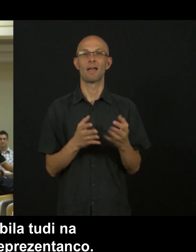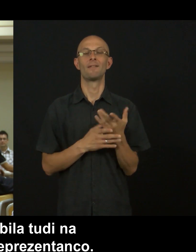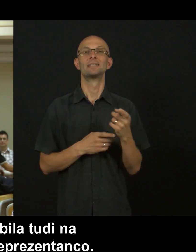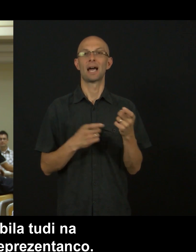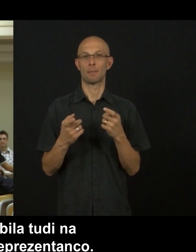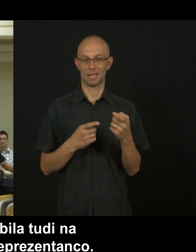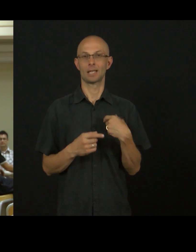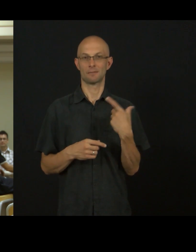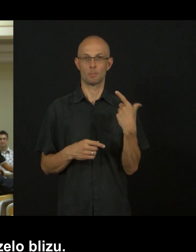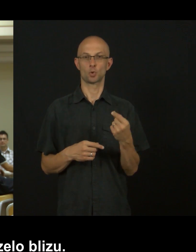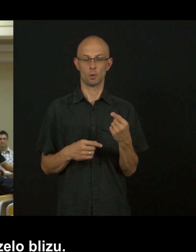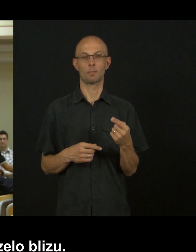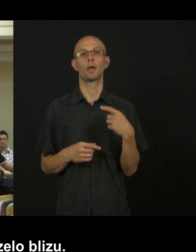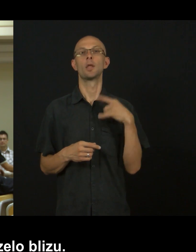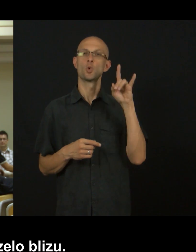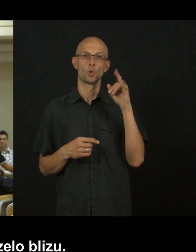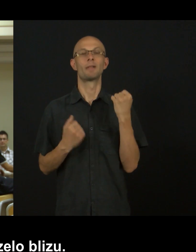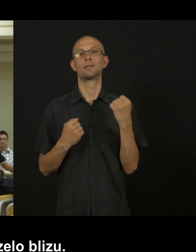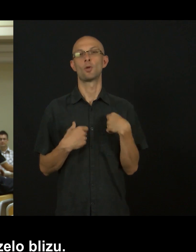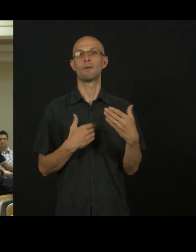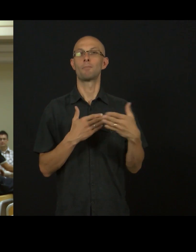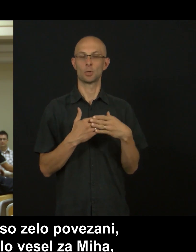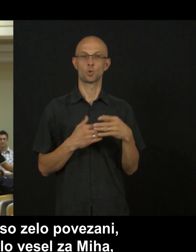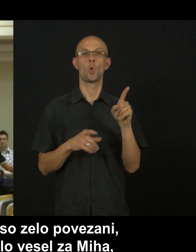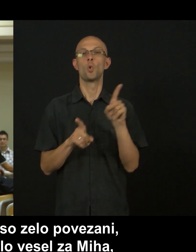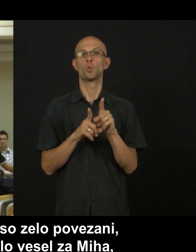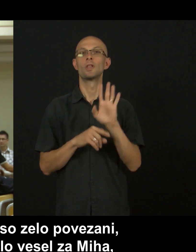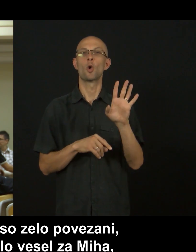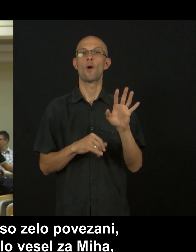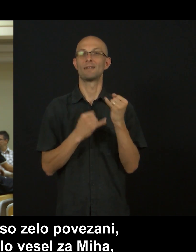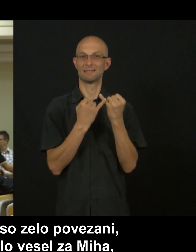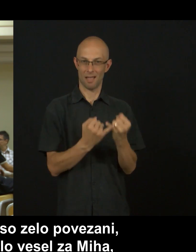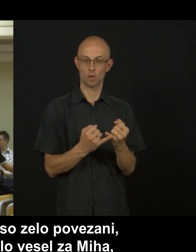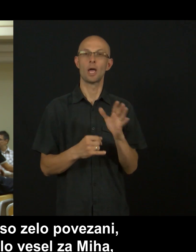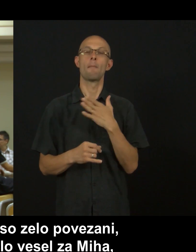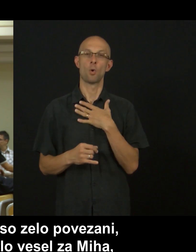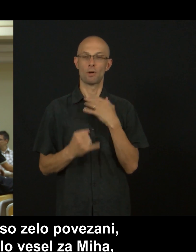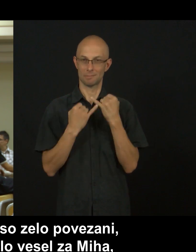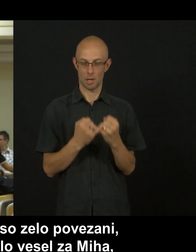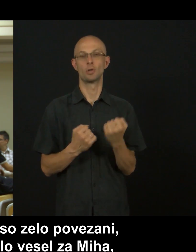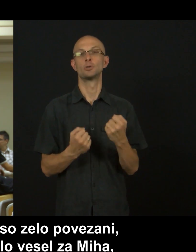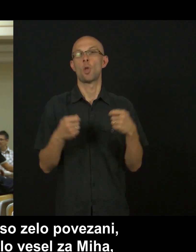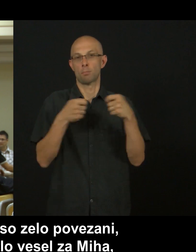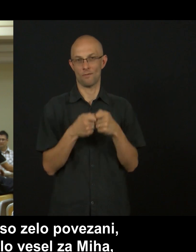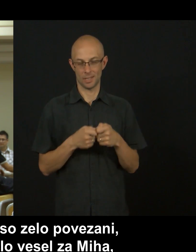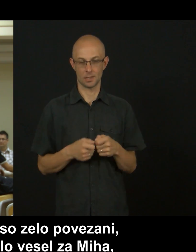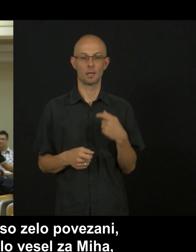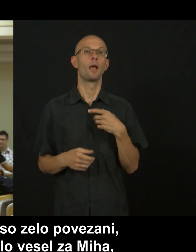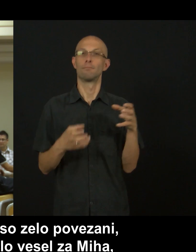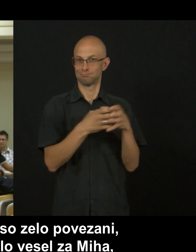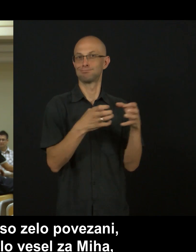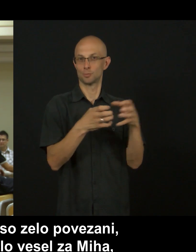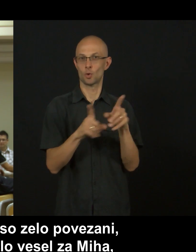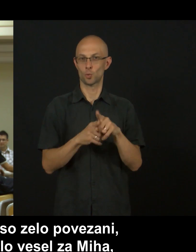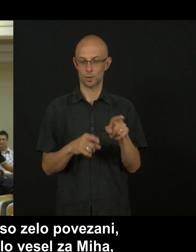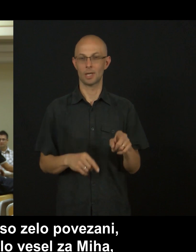za reprezentanco, tako da Zupana sva zelo blizu, tudi njegovi starši pa moji starši so zelo povezani, se